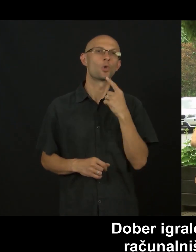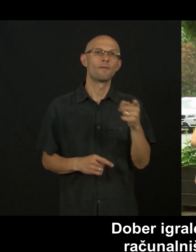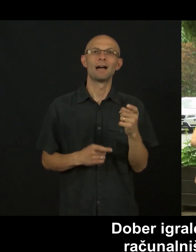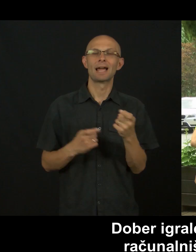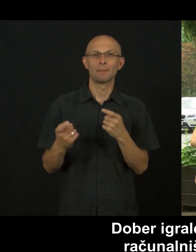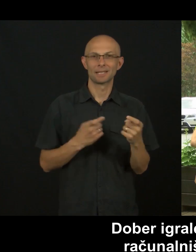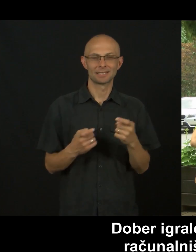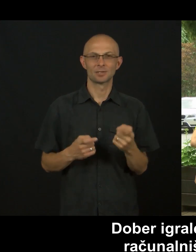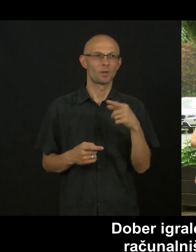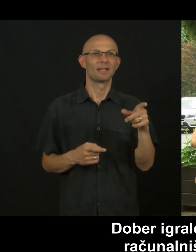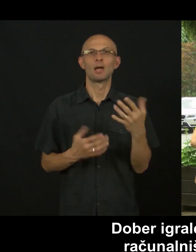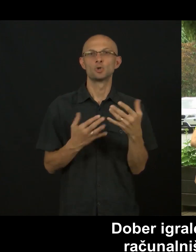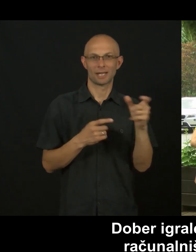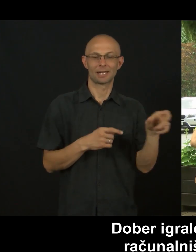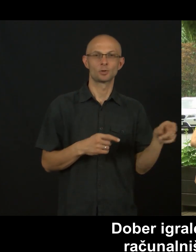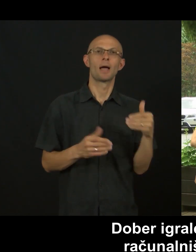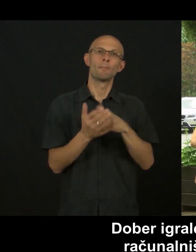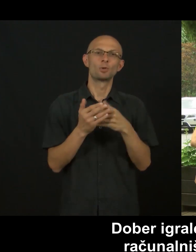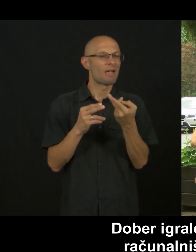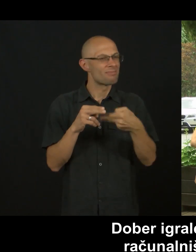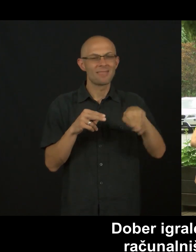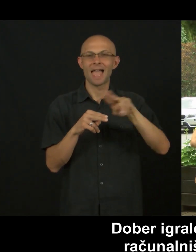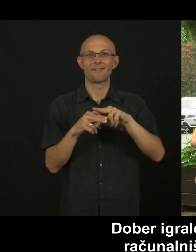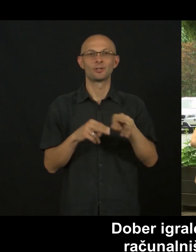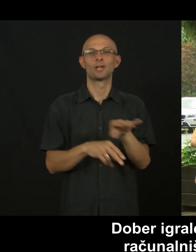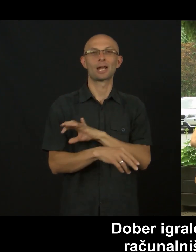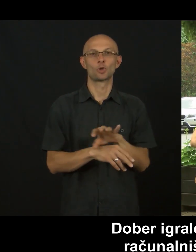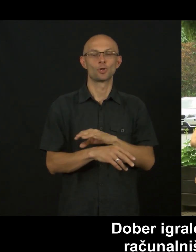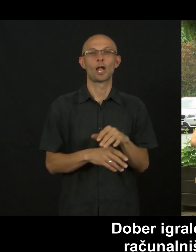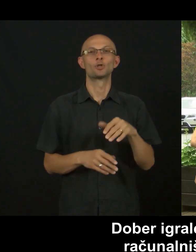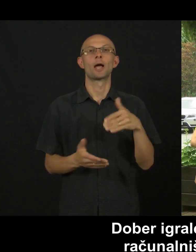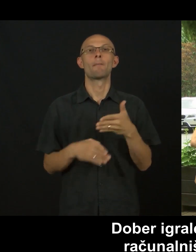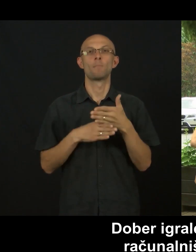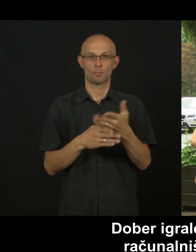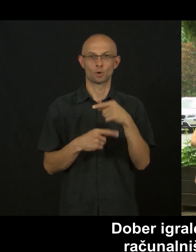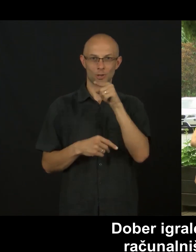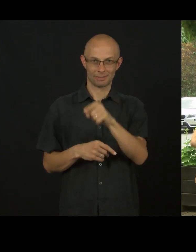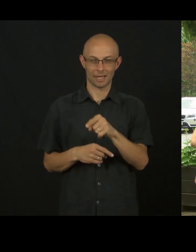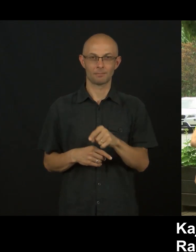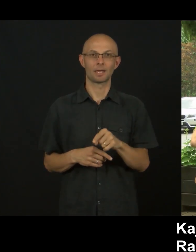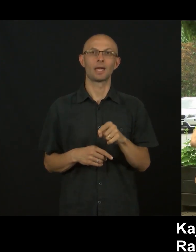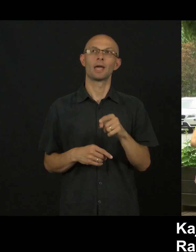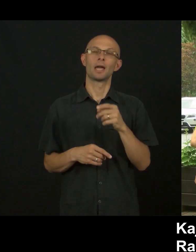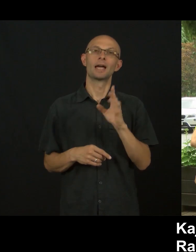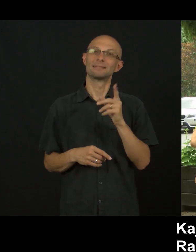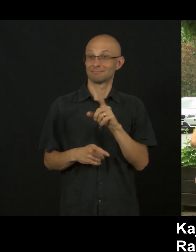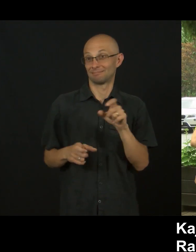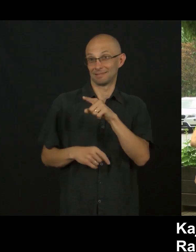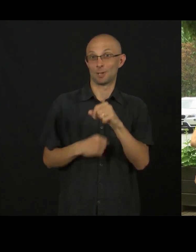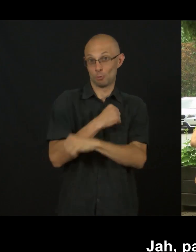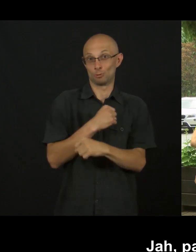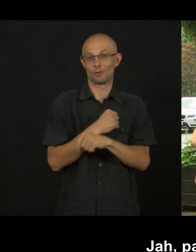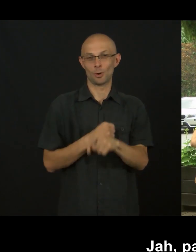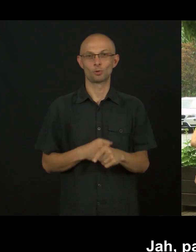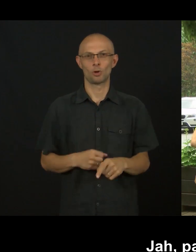Dobre reprezentant, od to igralce potrebuje največjo računalniško pomoč od tebe, saj si študiral